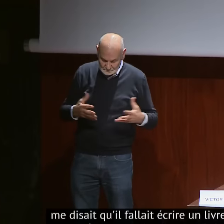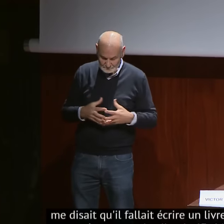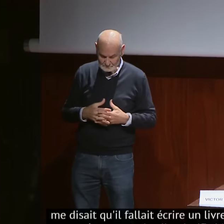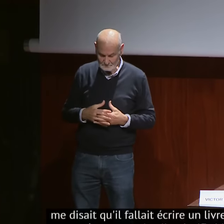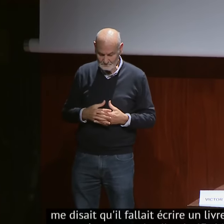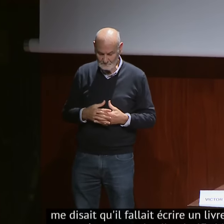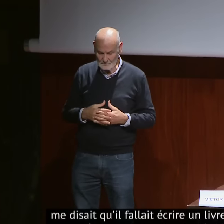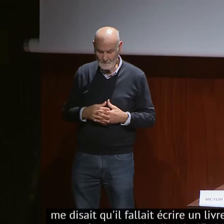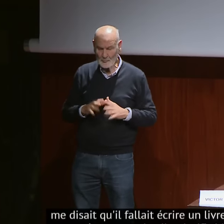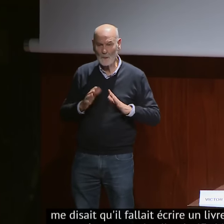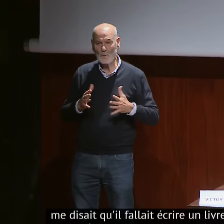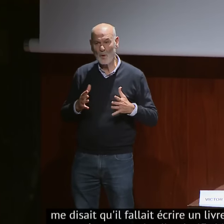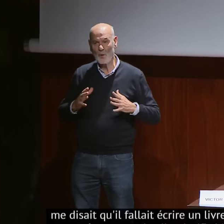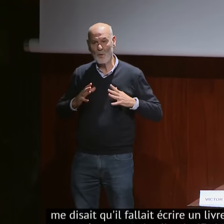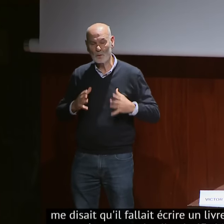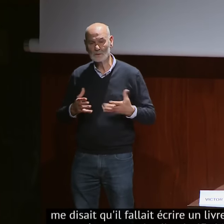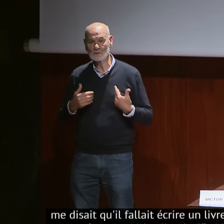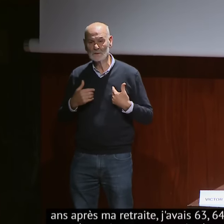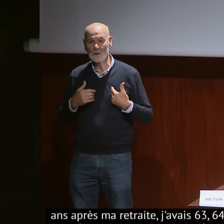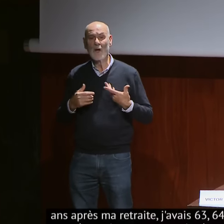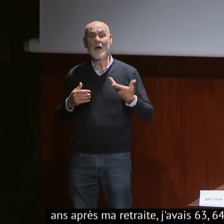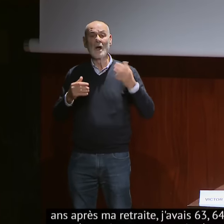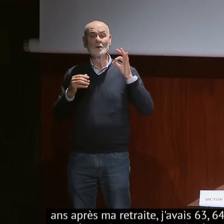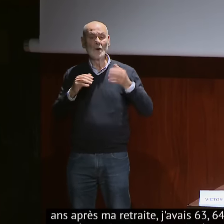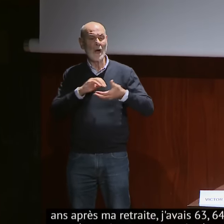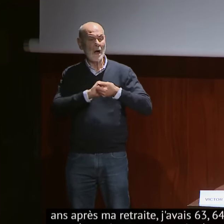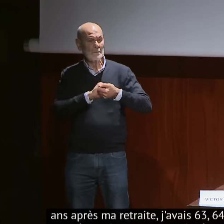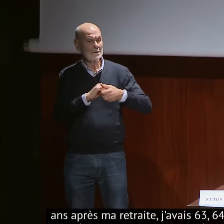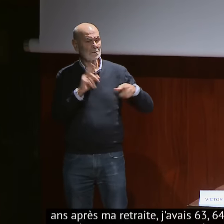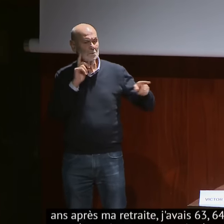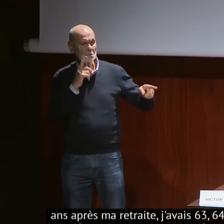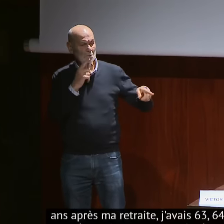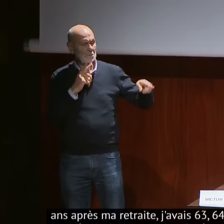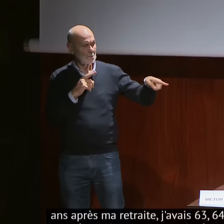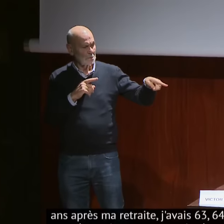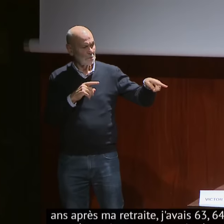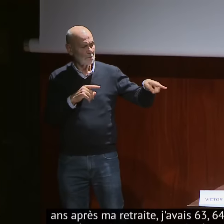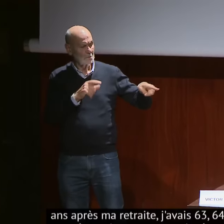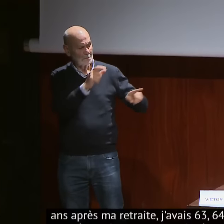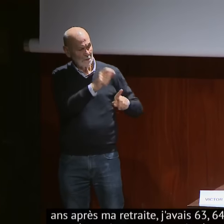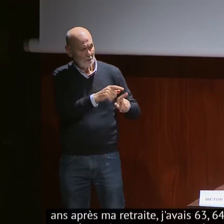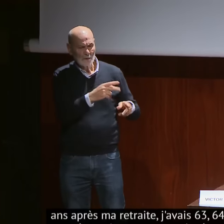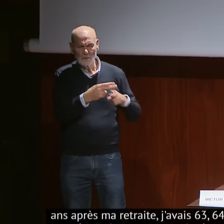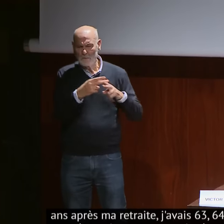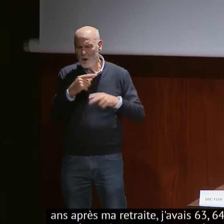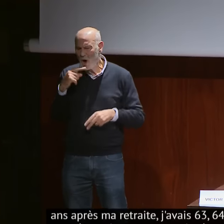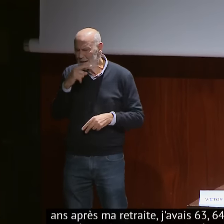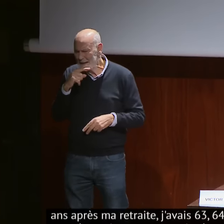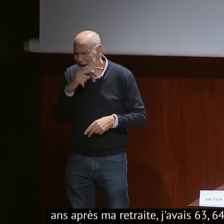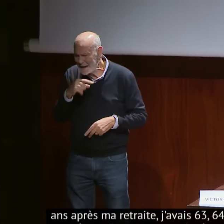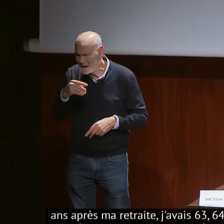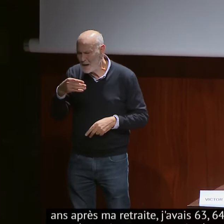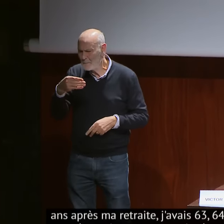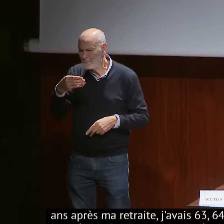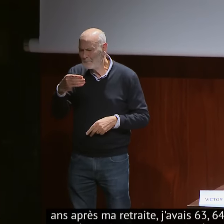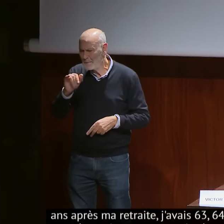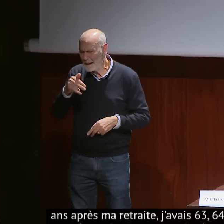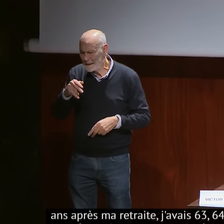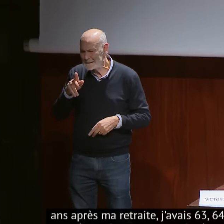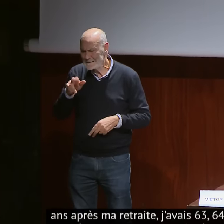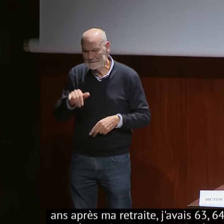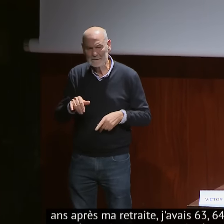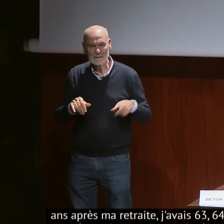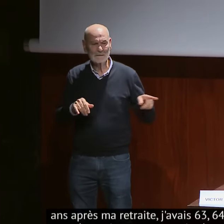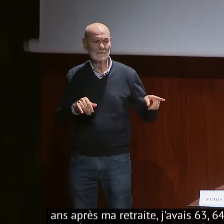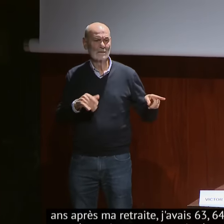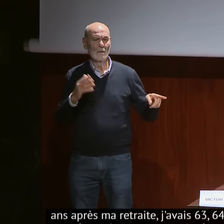lancer, ça me demandait un effort énorme. Et puis j'ai discuté avec un ami sourd